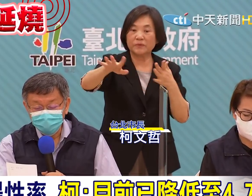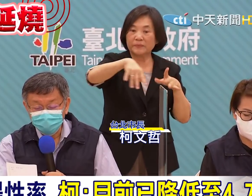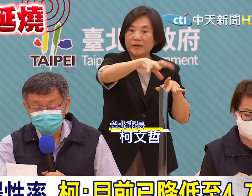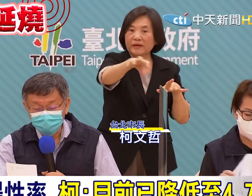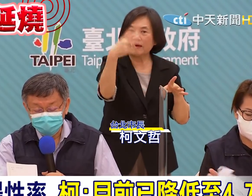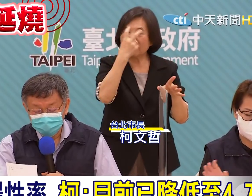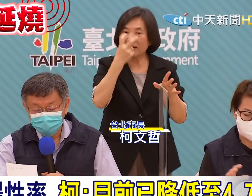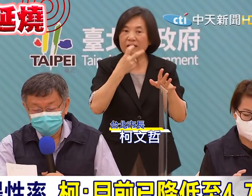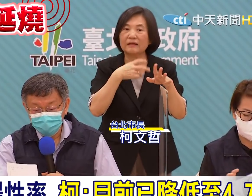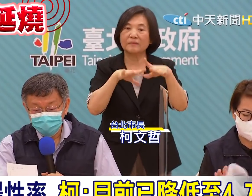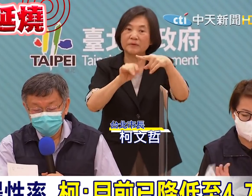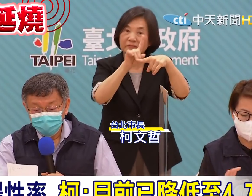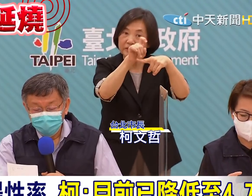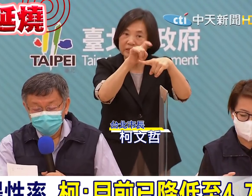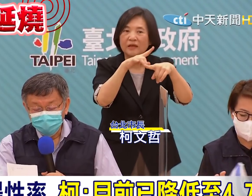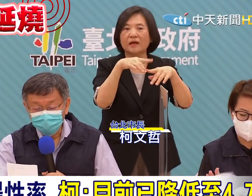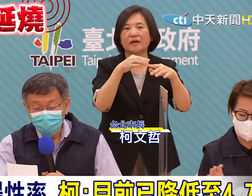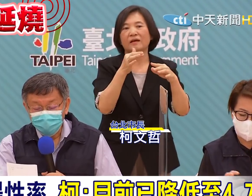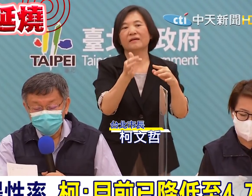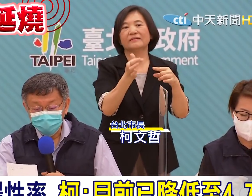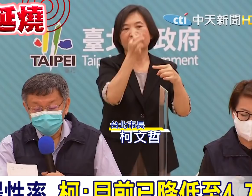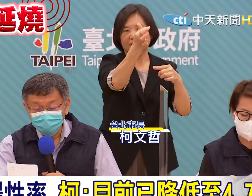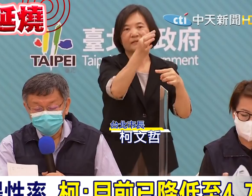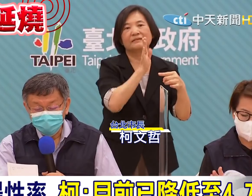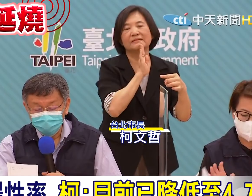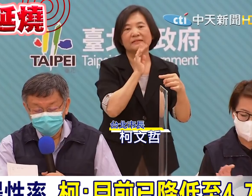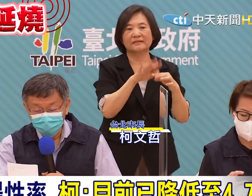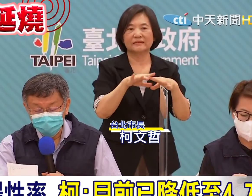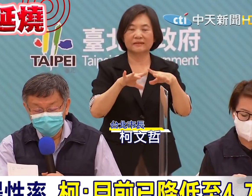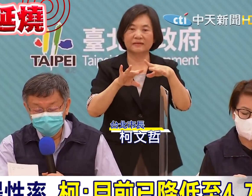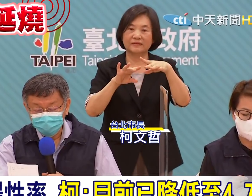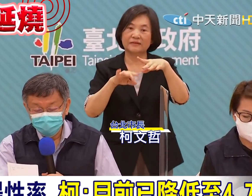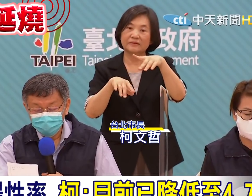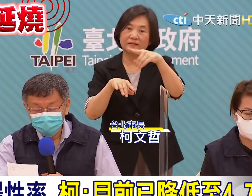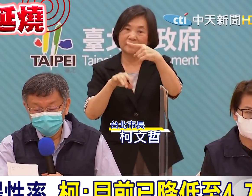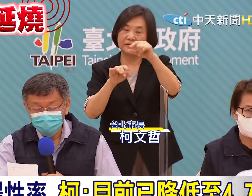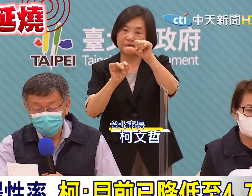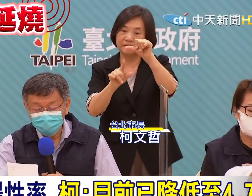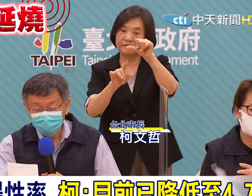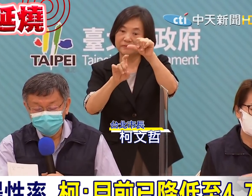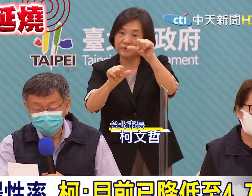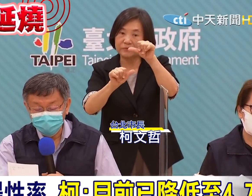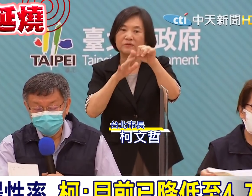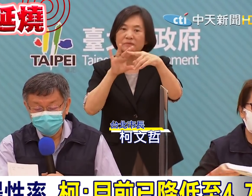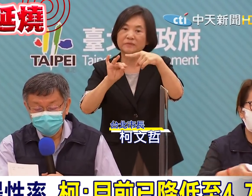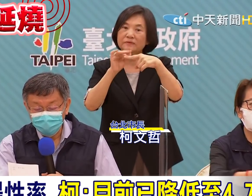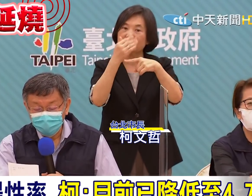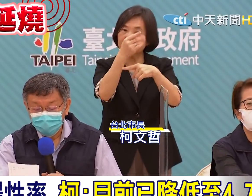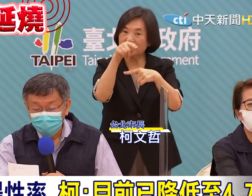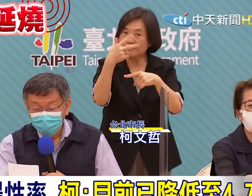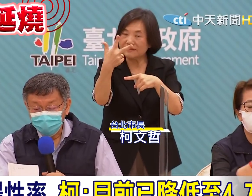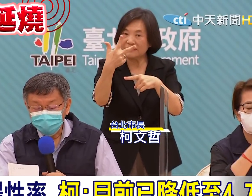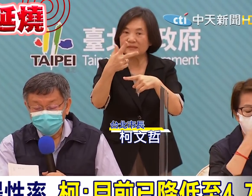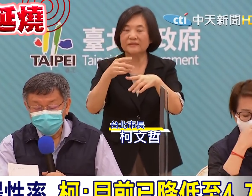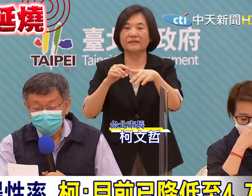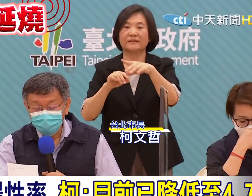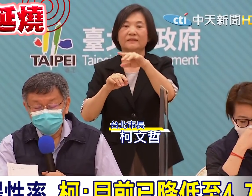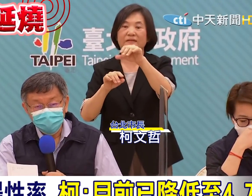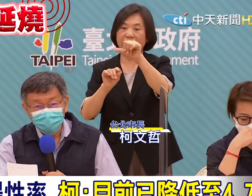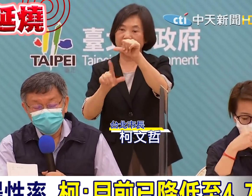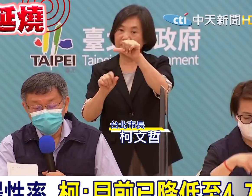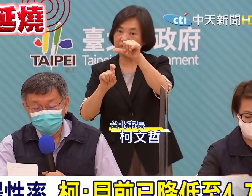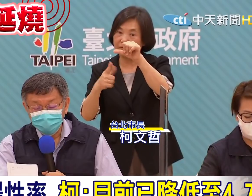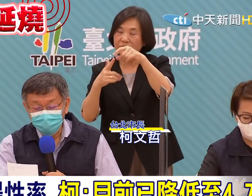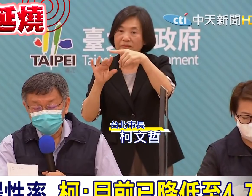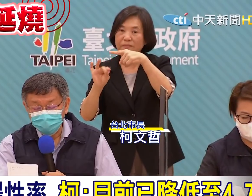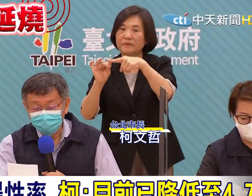是 11%， 15号的时候是 9.7%， 16号是 10%， 但是到昨天的时